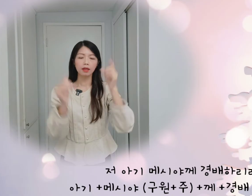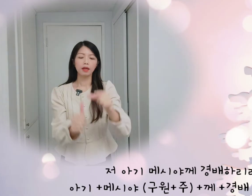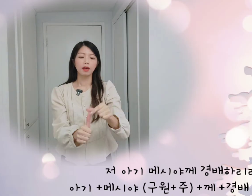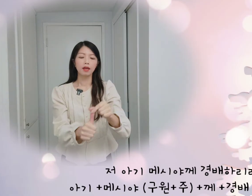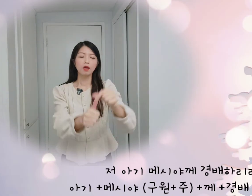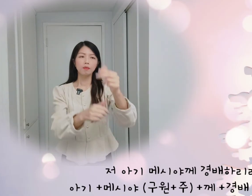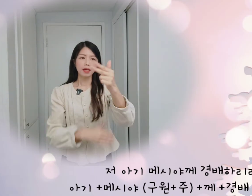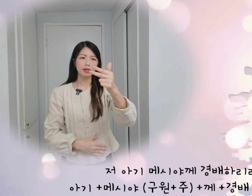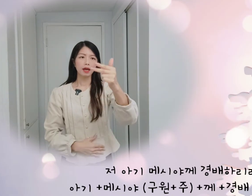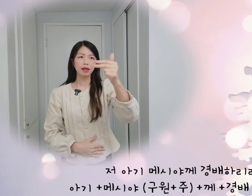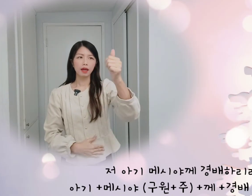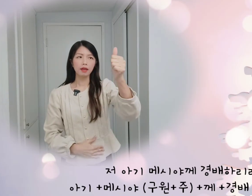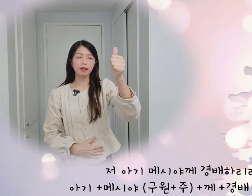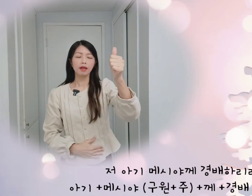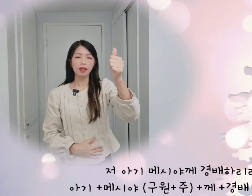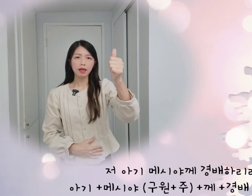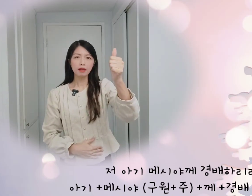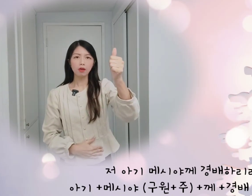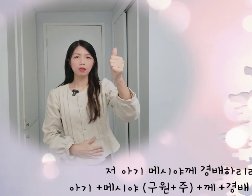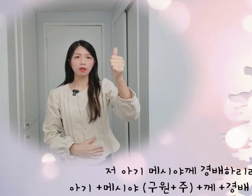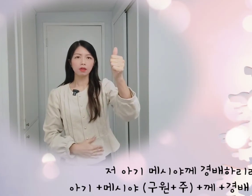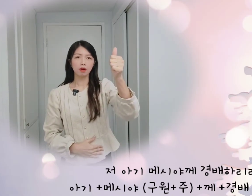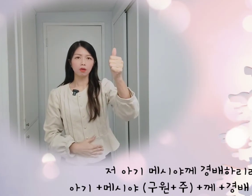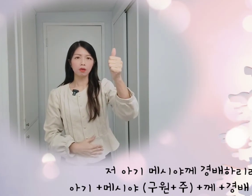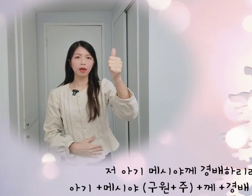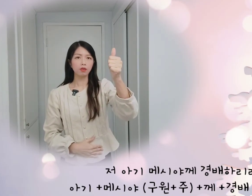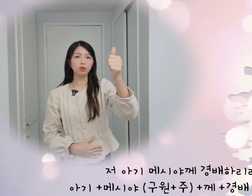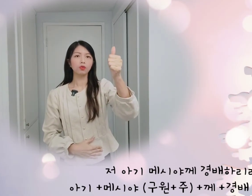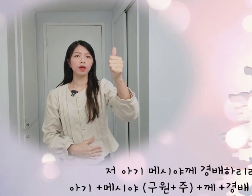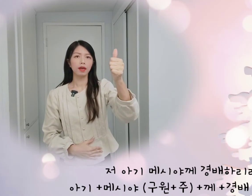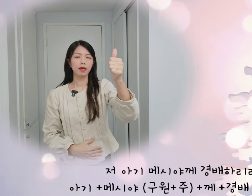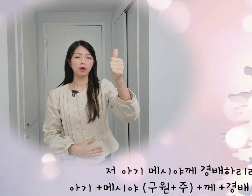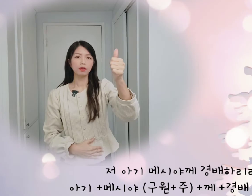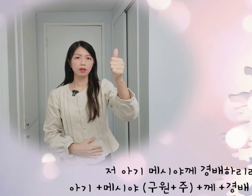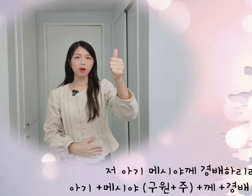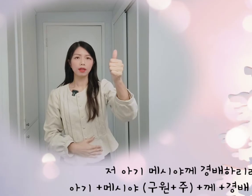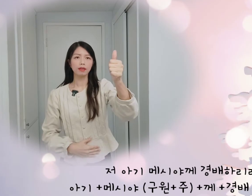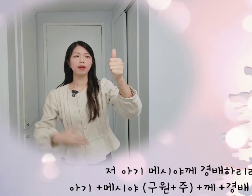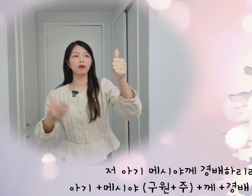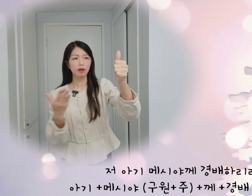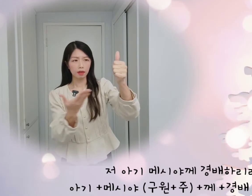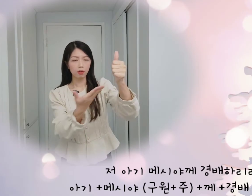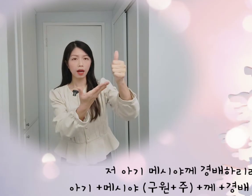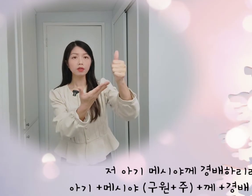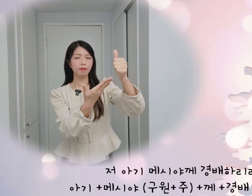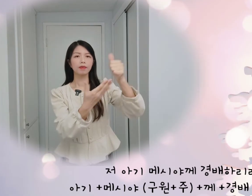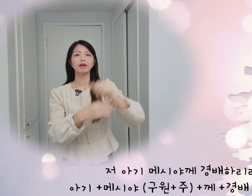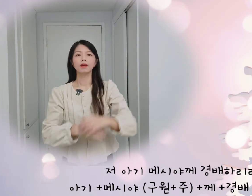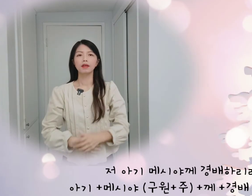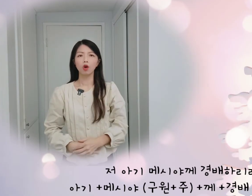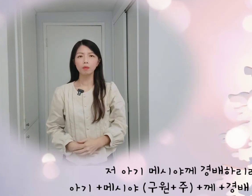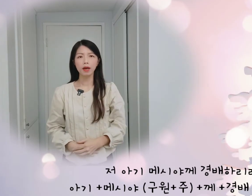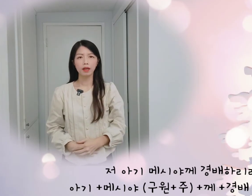아기 메시아께. 찬양에서는 께 누구누구에게 라고 한 뜻의 수어 안 했는데요. 이렇게 하셔도